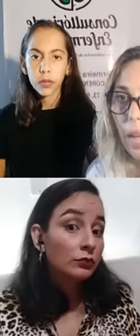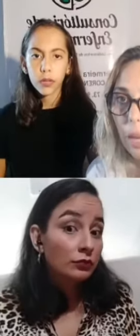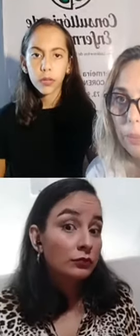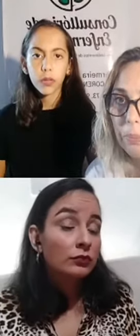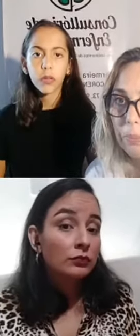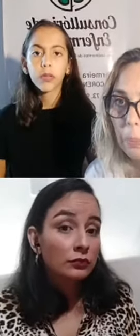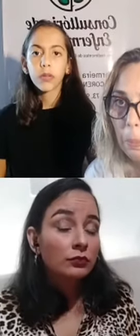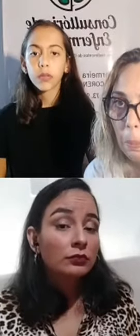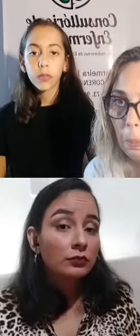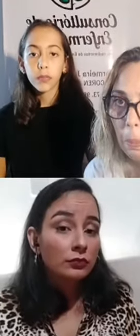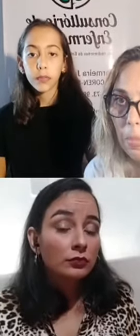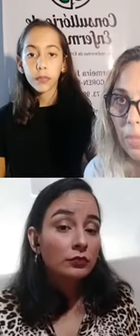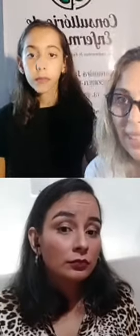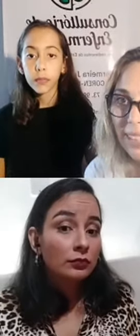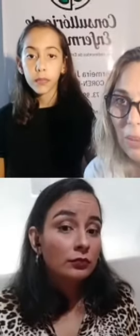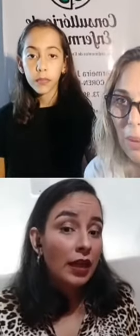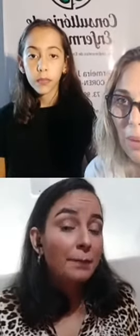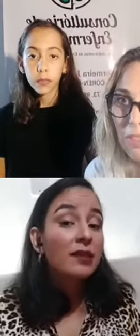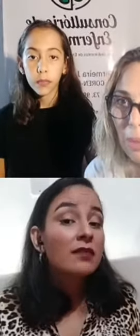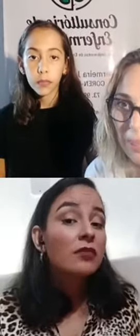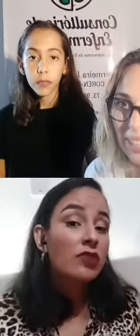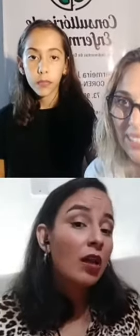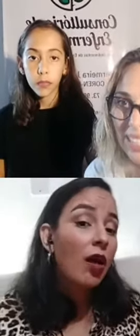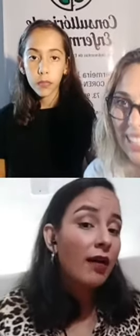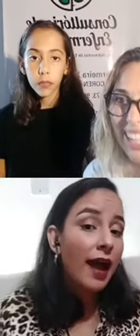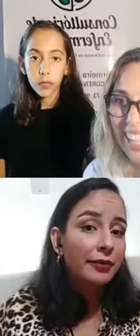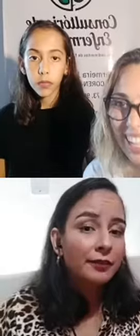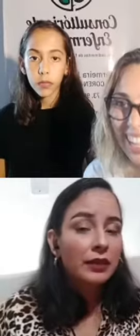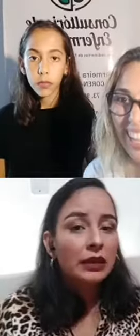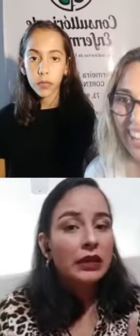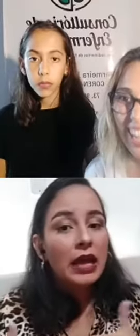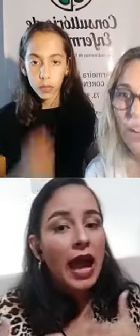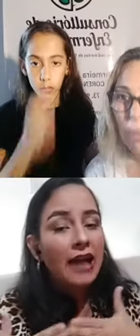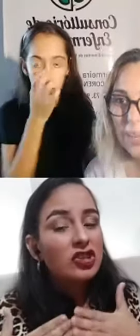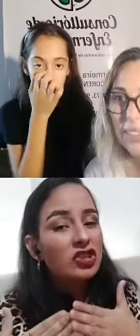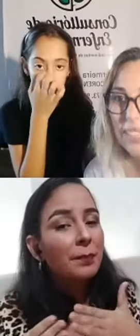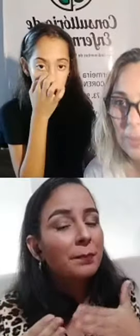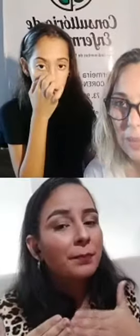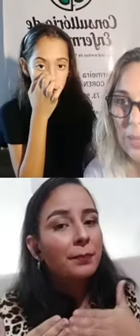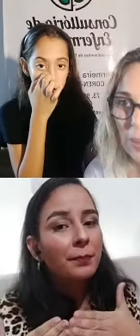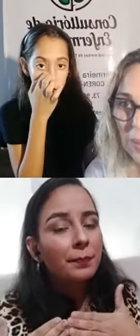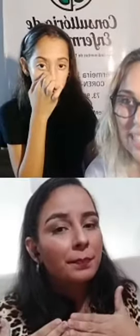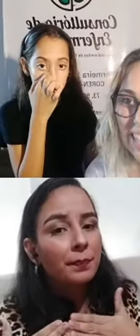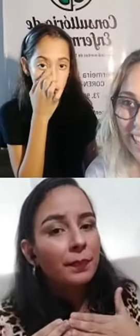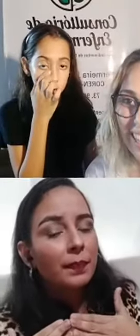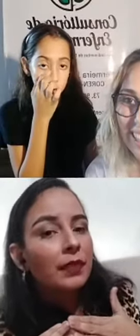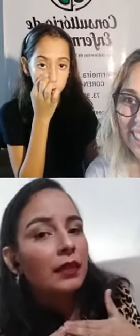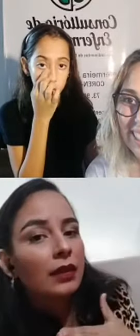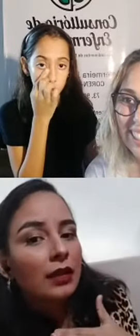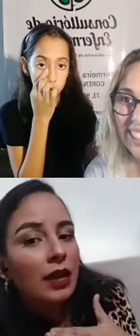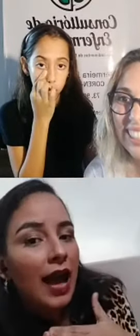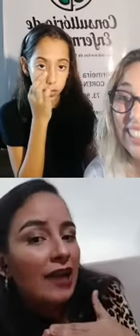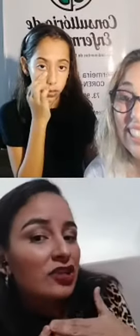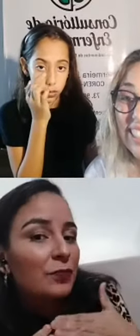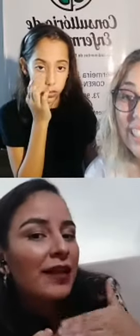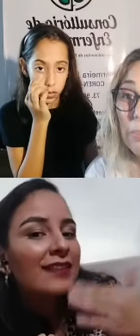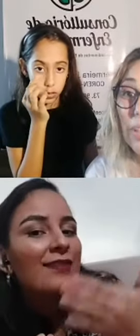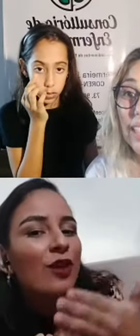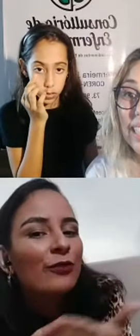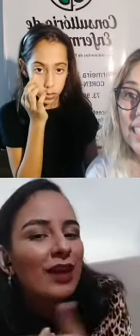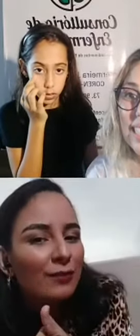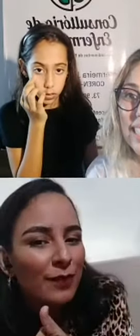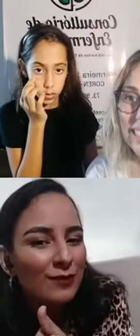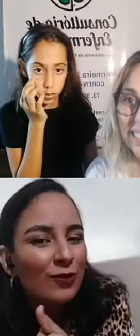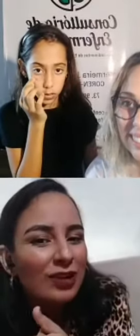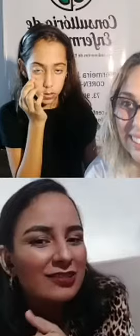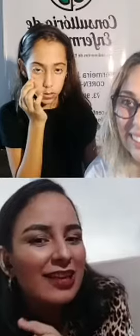familiar. É tão bom. É preciso dialogar. A opinião das pessoas, né? A gente precisa ouvir